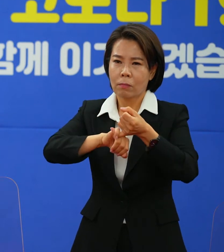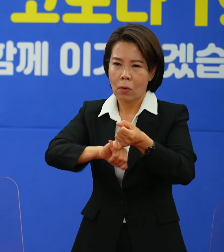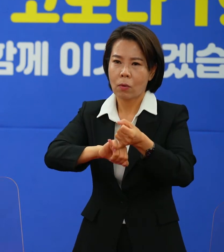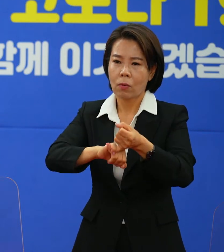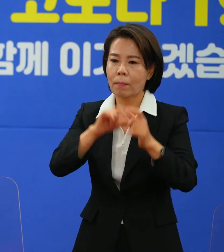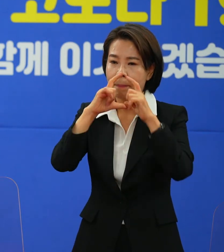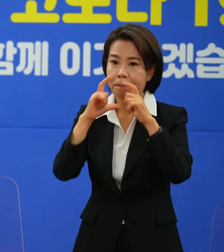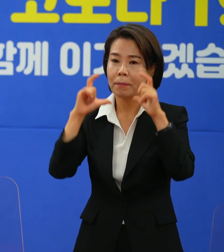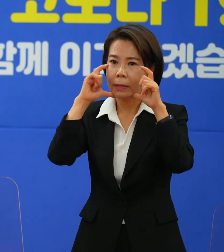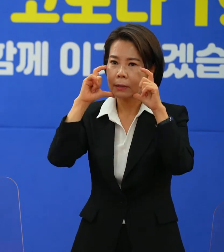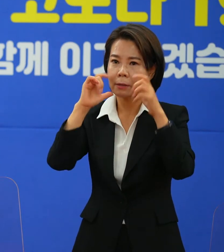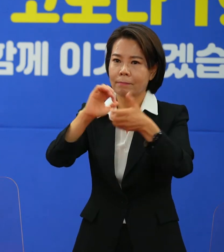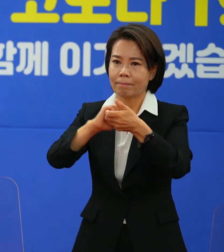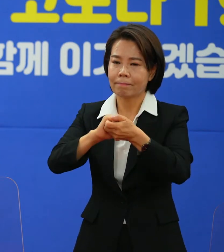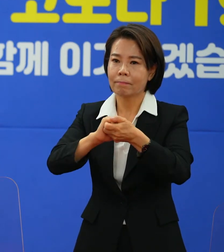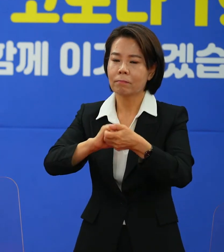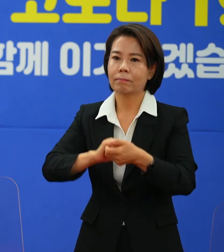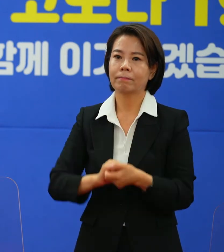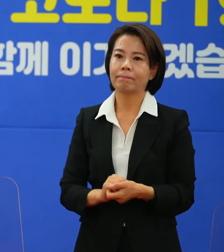마스크를 착용하여야 합니다.